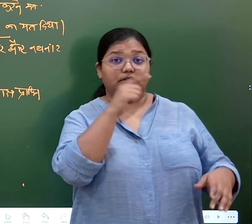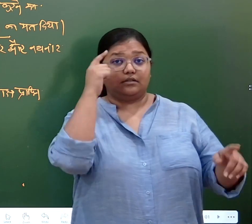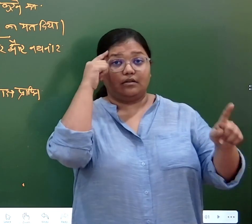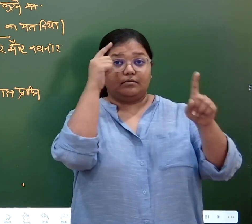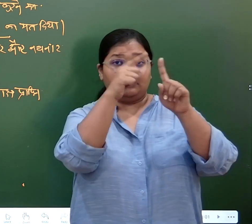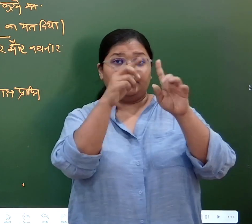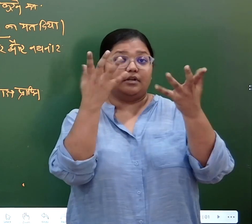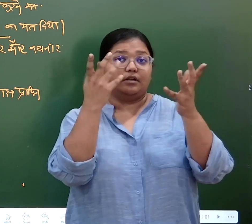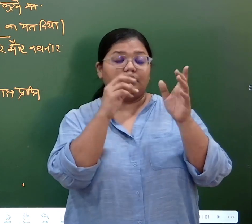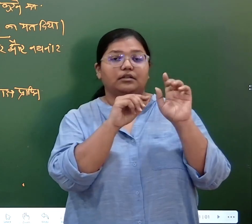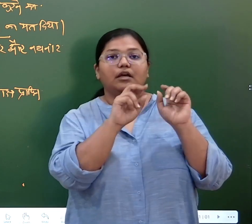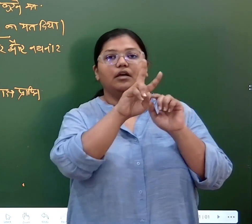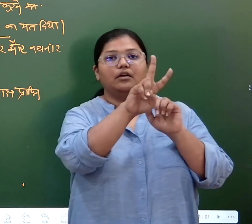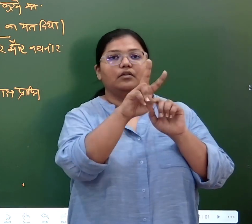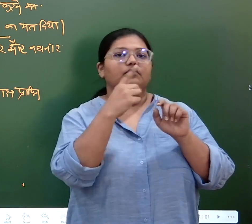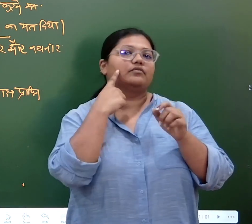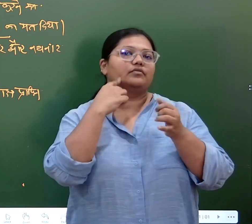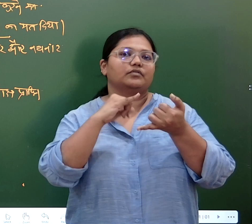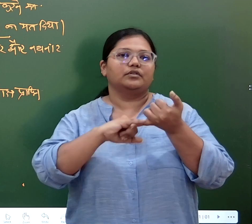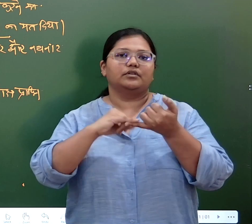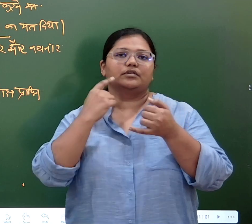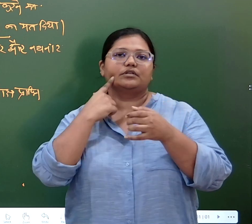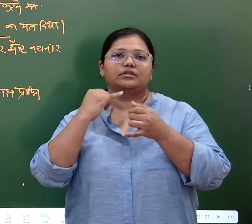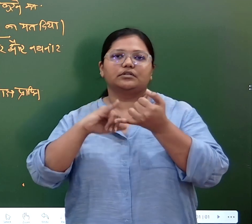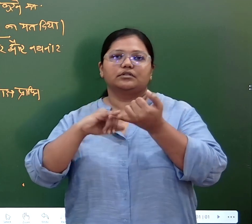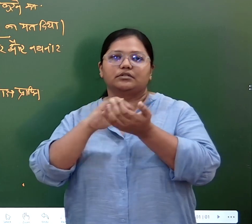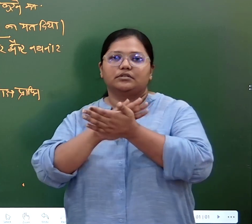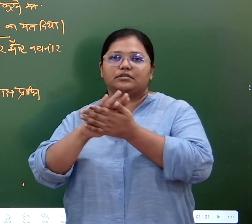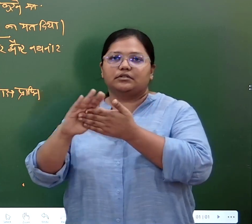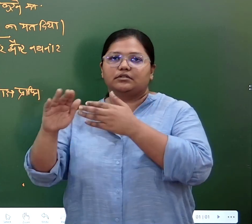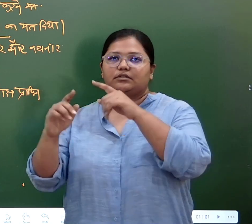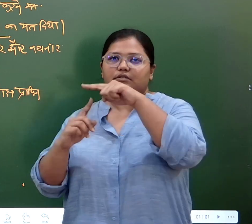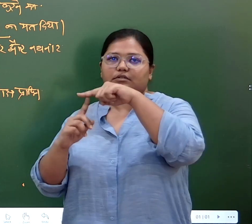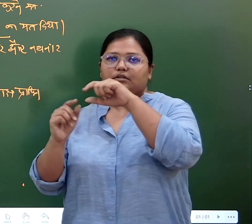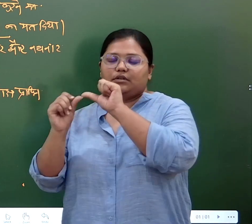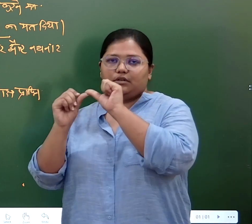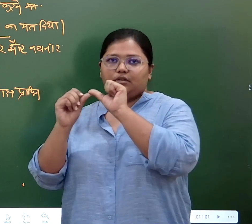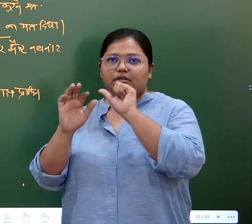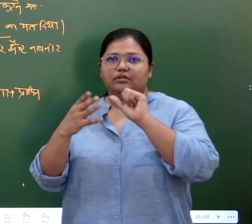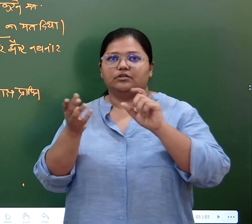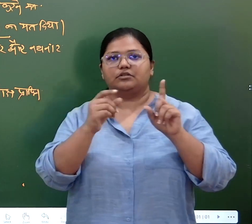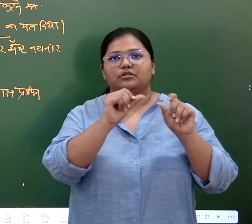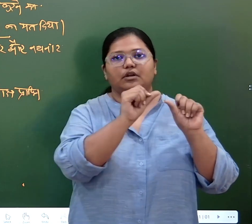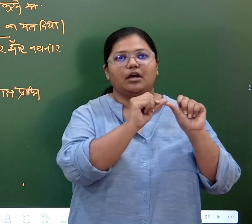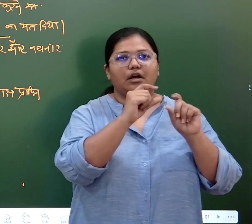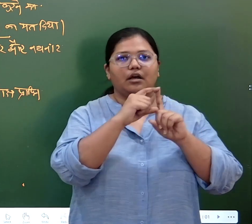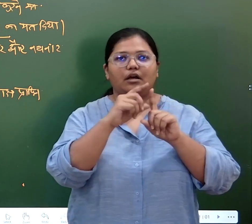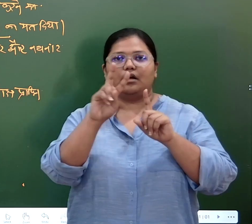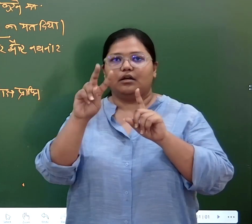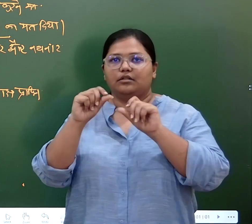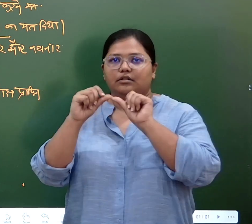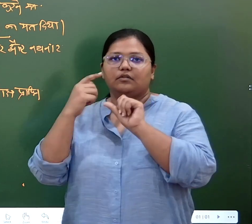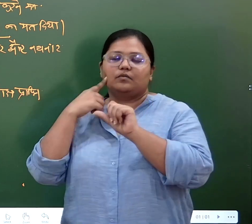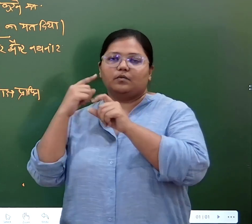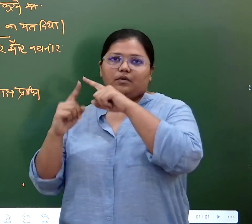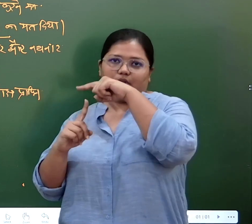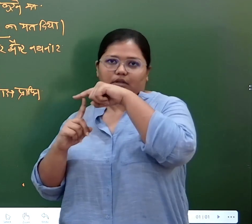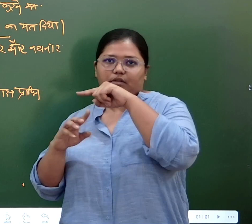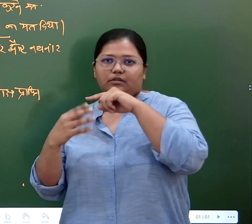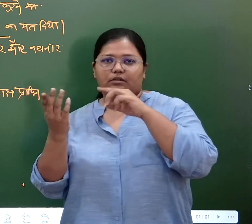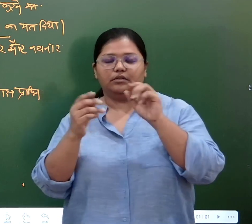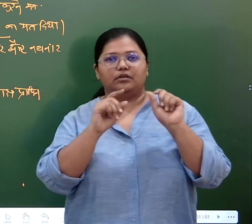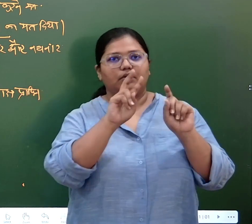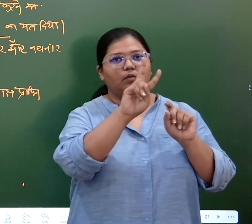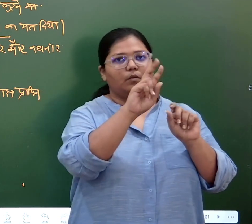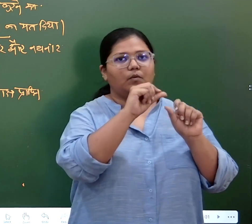विशिष्ट अद्वैतवाद, ठीक, विशिष्ट अद्वैतवाद। विशिष्ट अद्वैतवाद मतलब